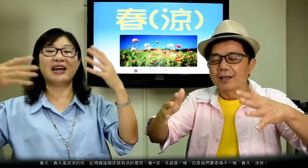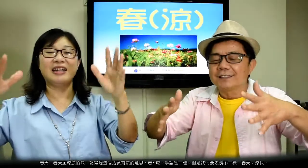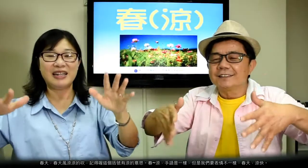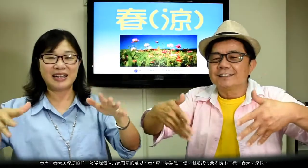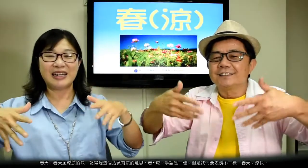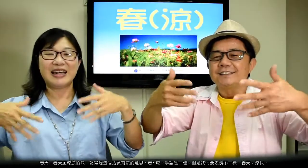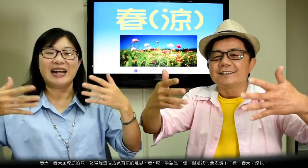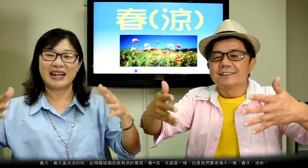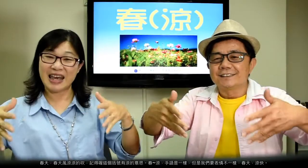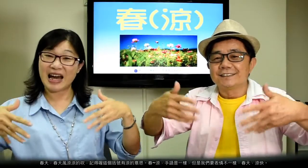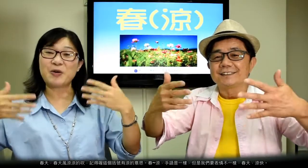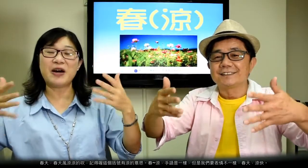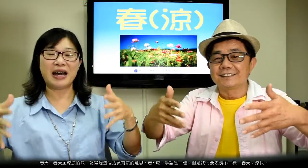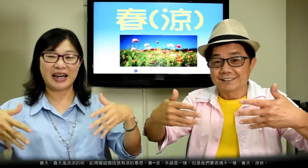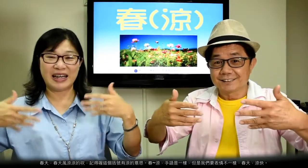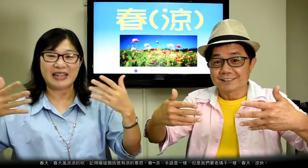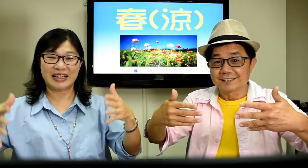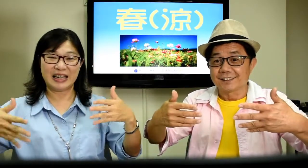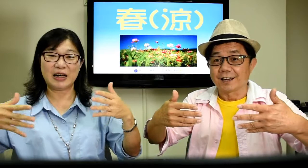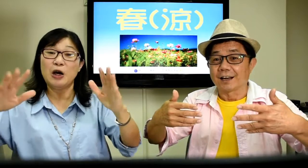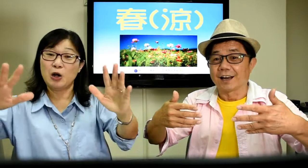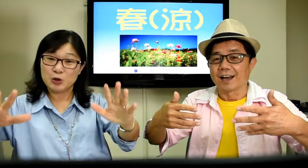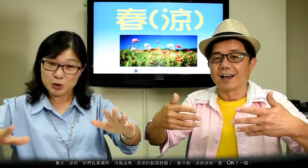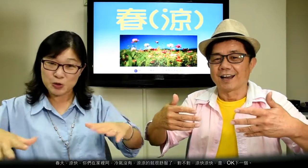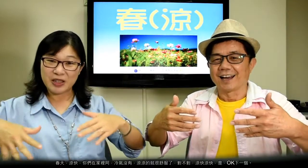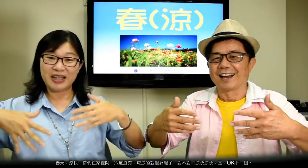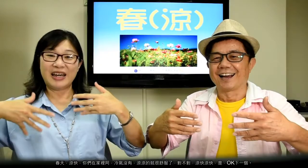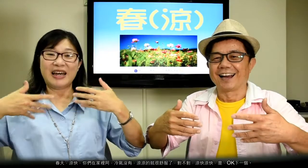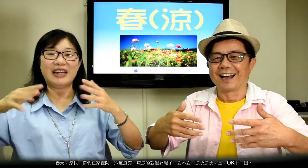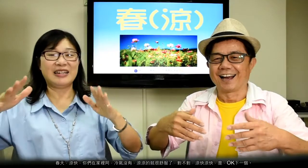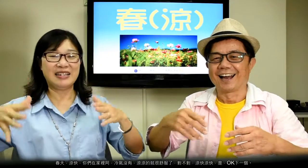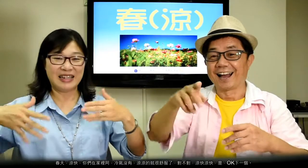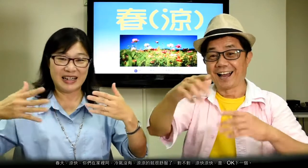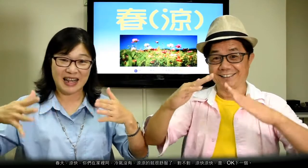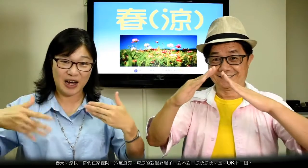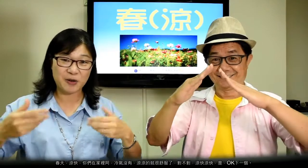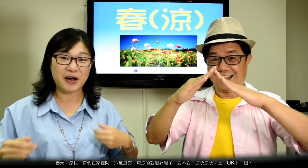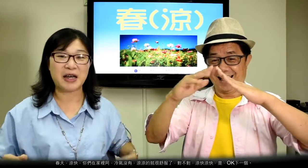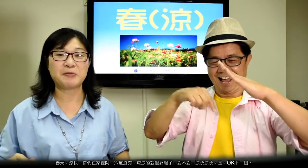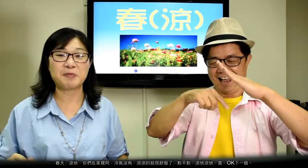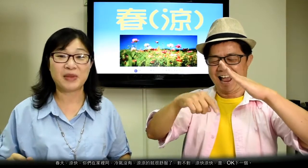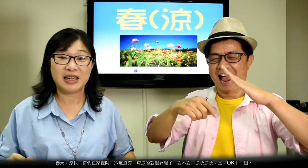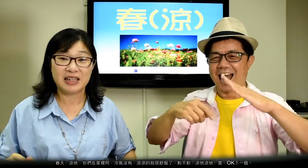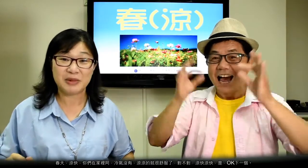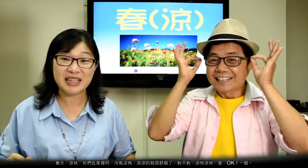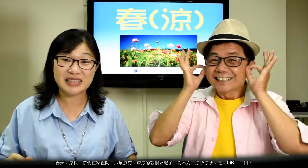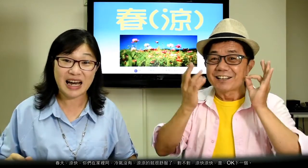天凉快，春天凉快。你们在家里